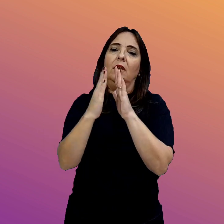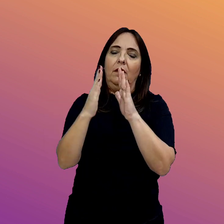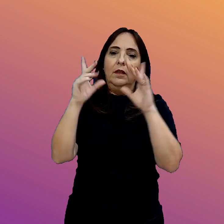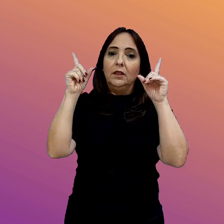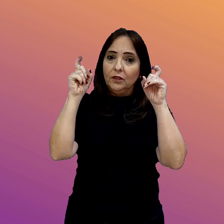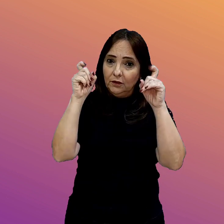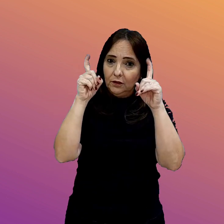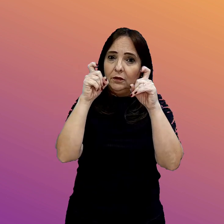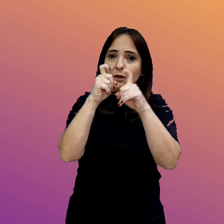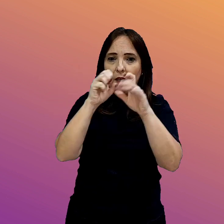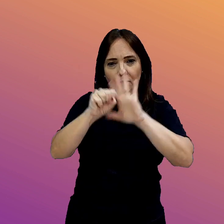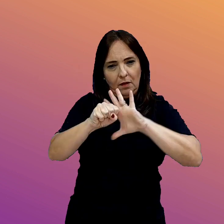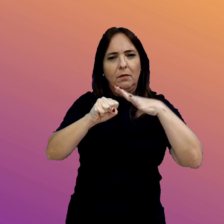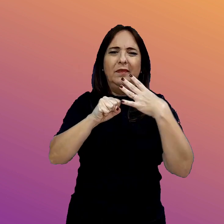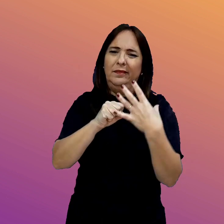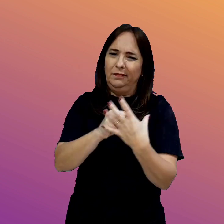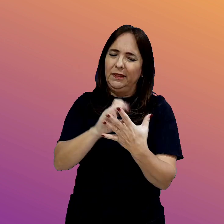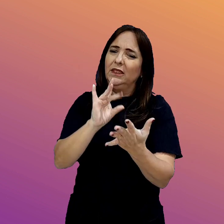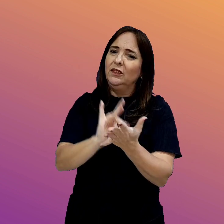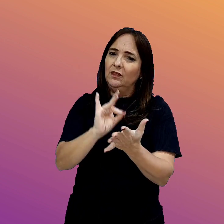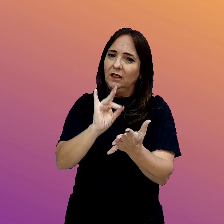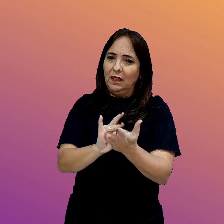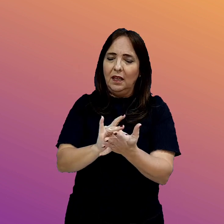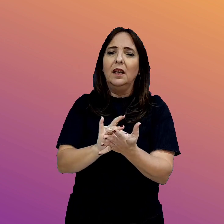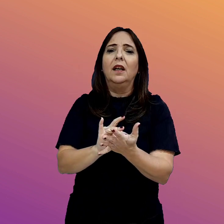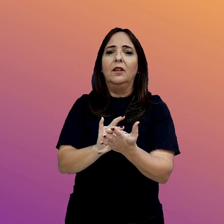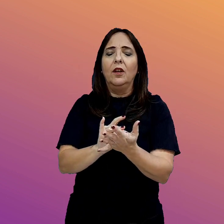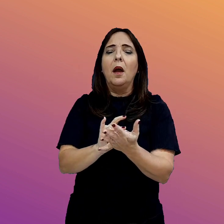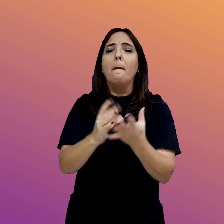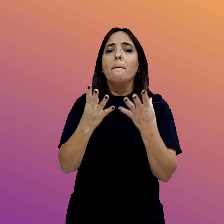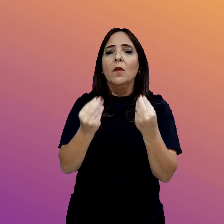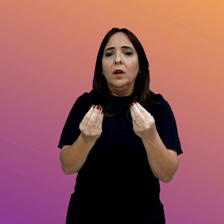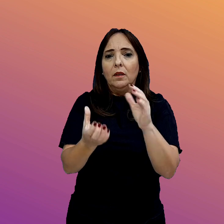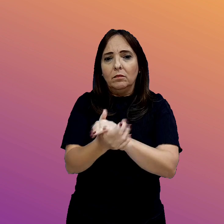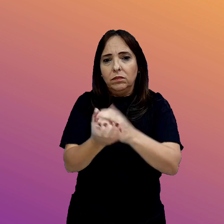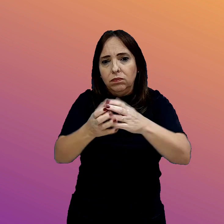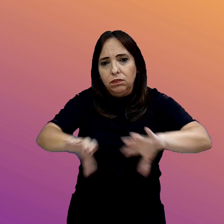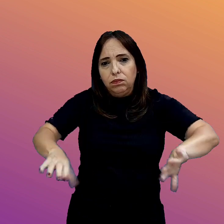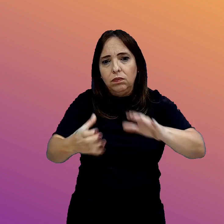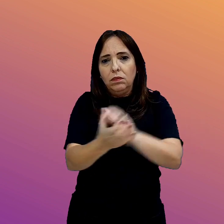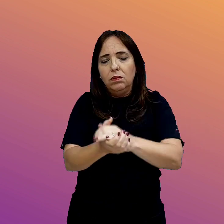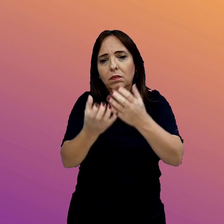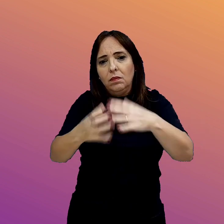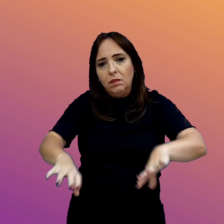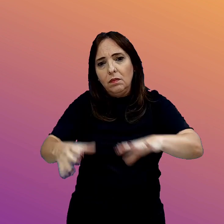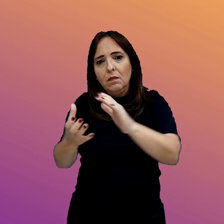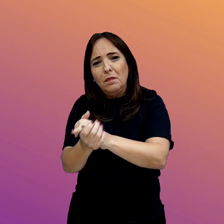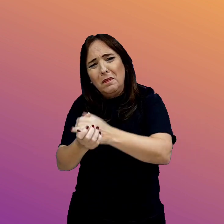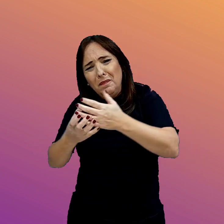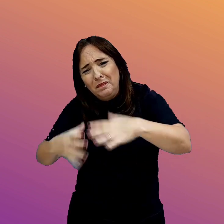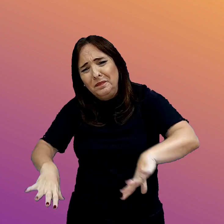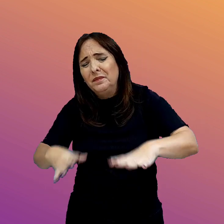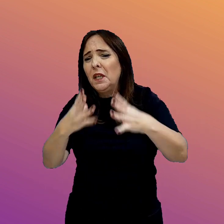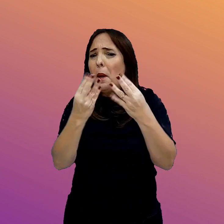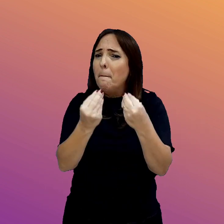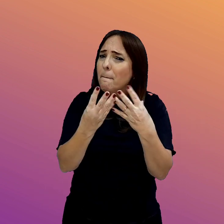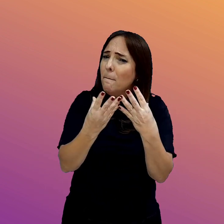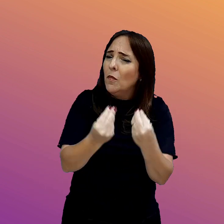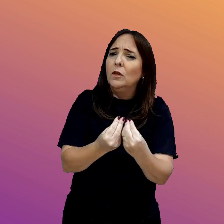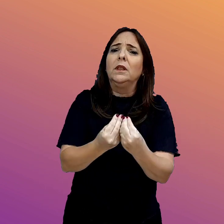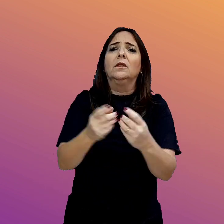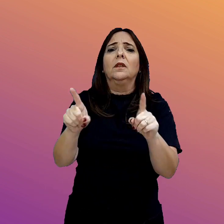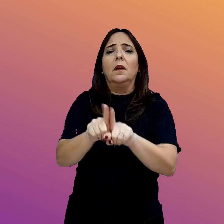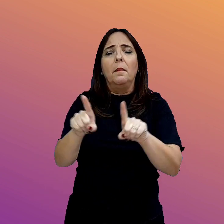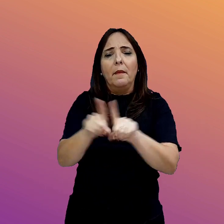muito grande nesta pandemia. O número de divórcios, pelo que eu percebo, tem aumentado, e aumentado também o número